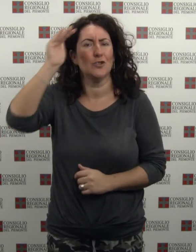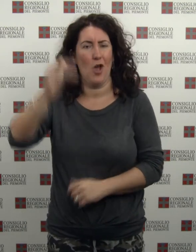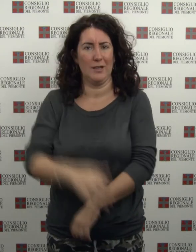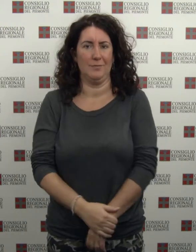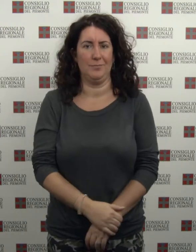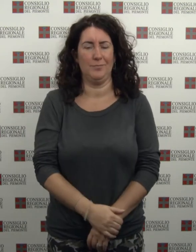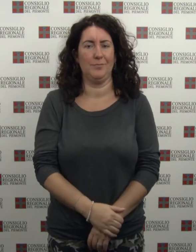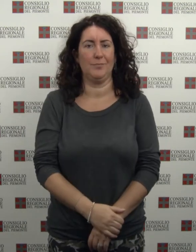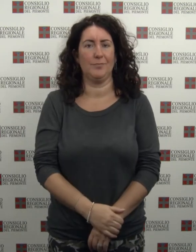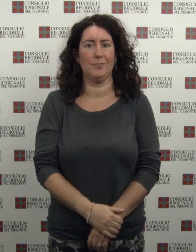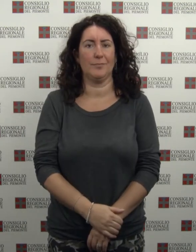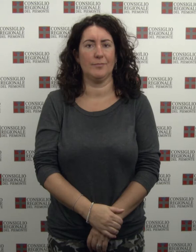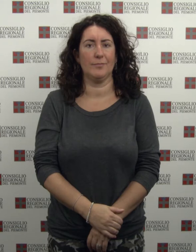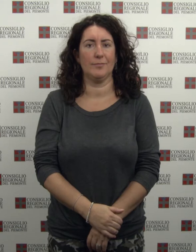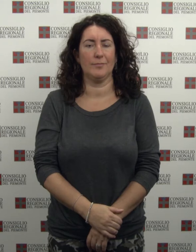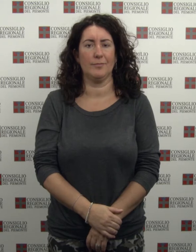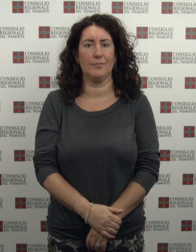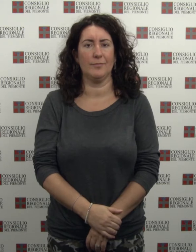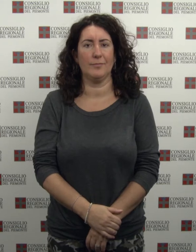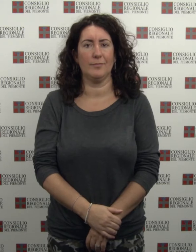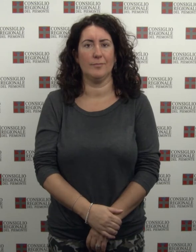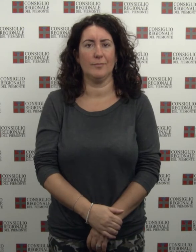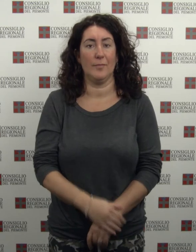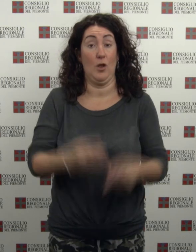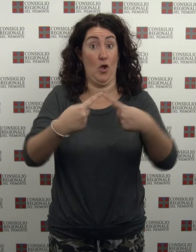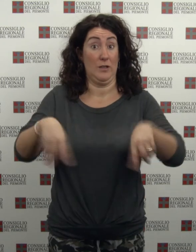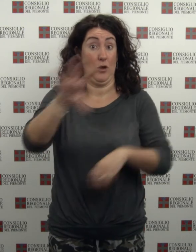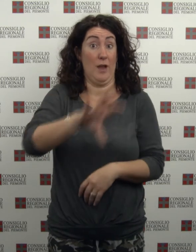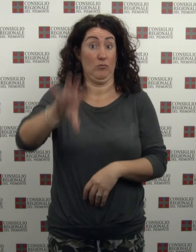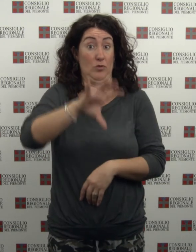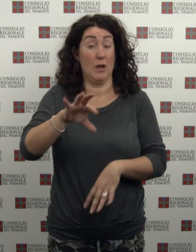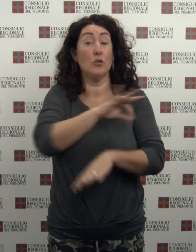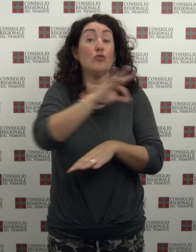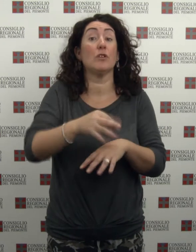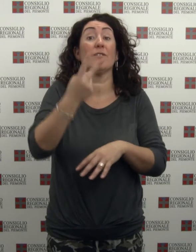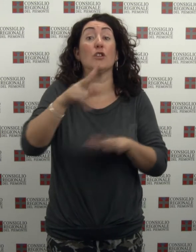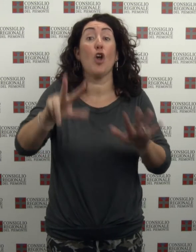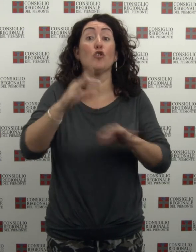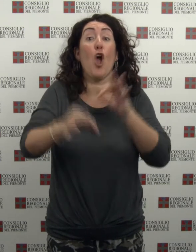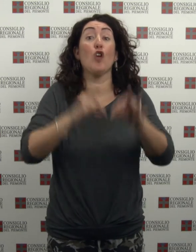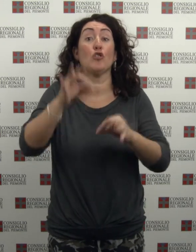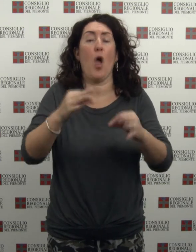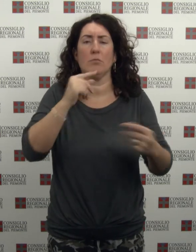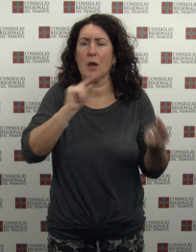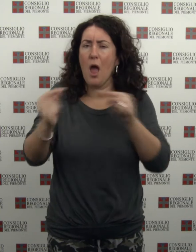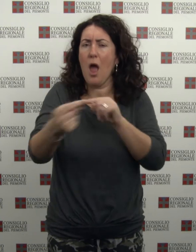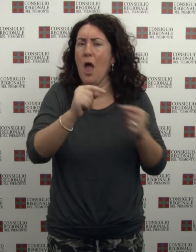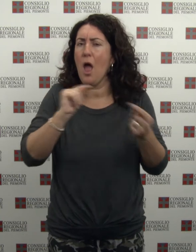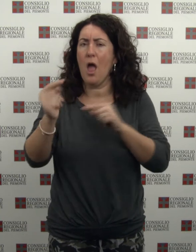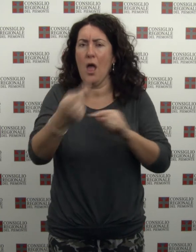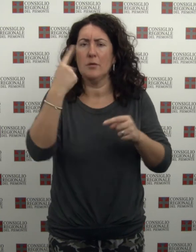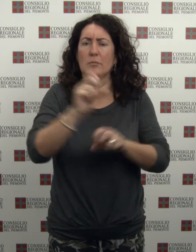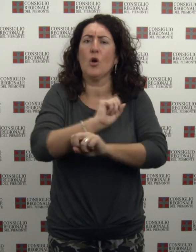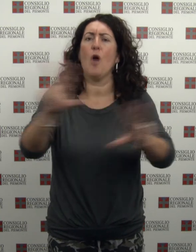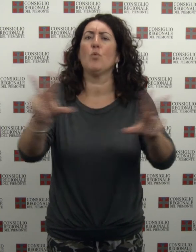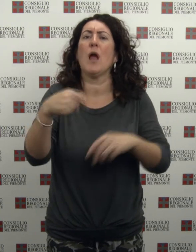Sette giorni in consiglio. Il Consiglio regionale, nella seduta del 28 ottobre, ha svolto un ampio dibattito sulle comunicazioni